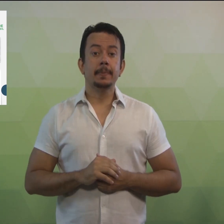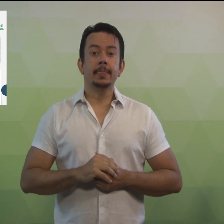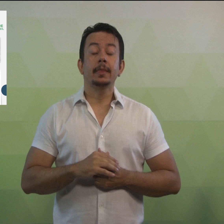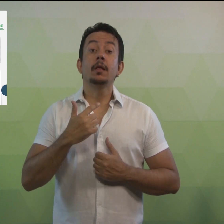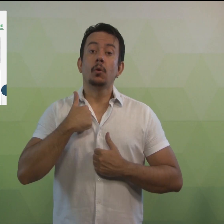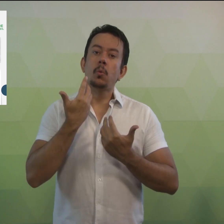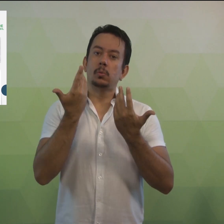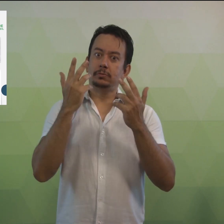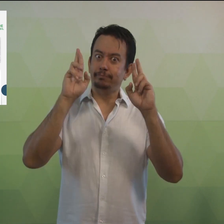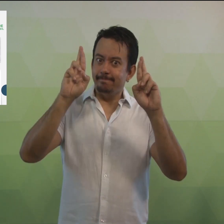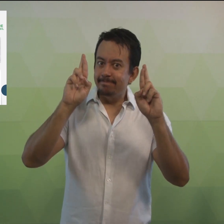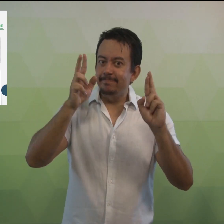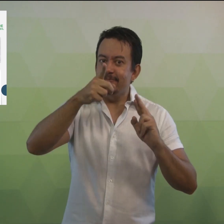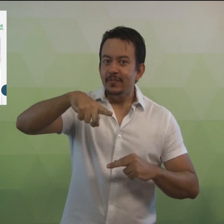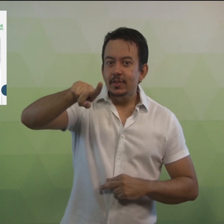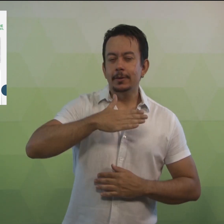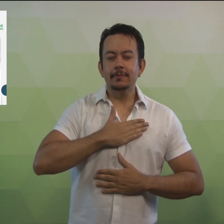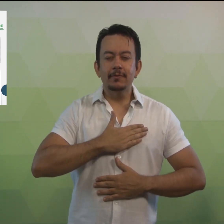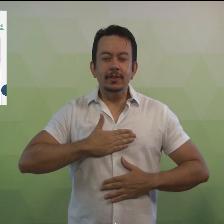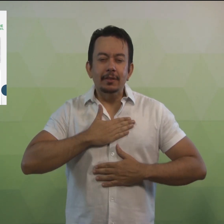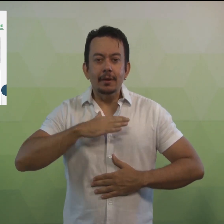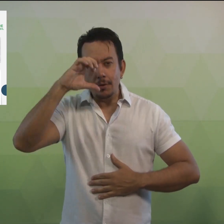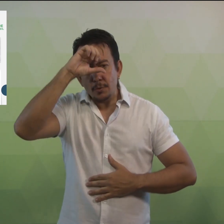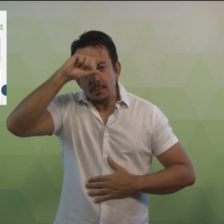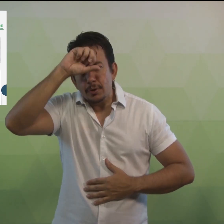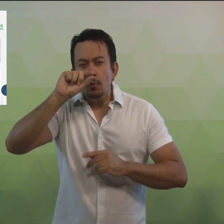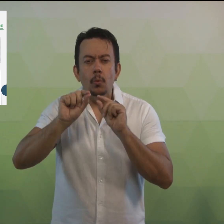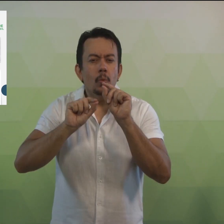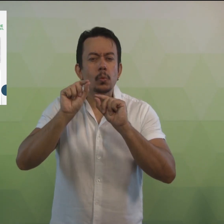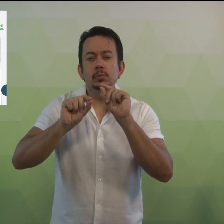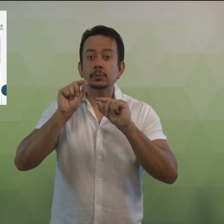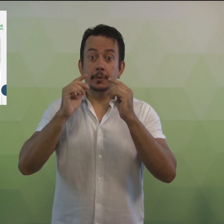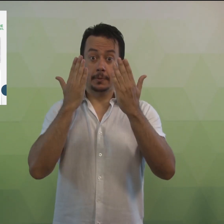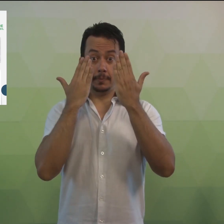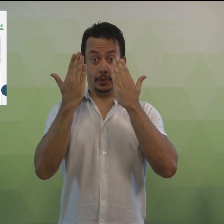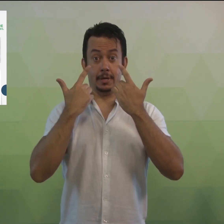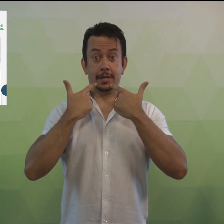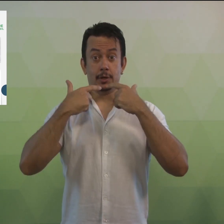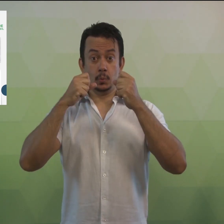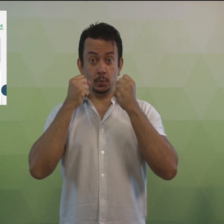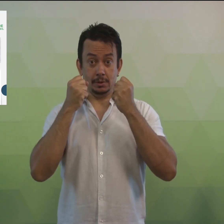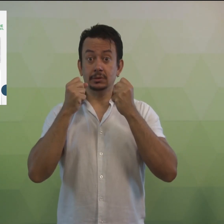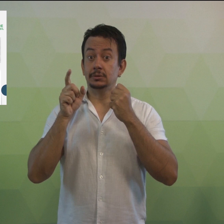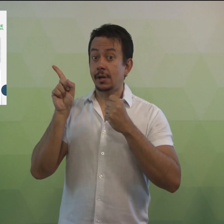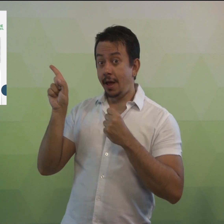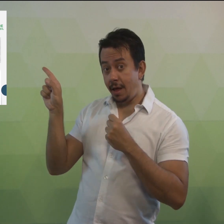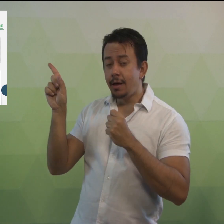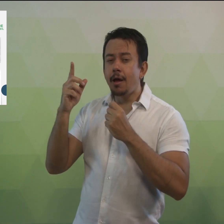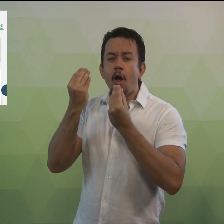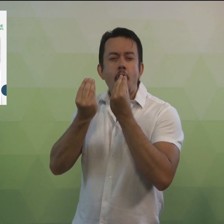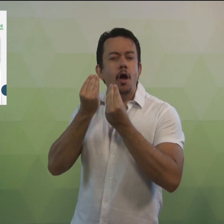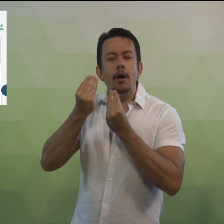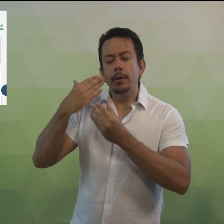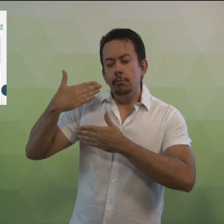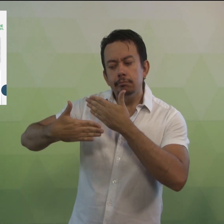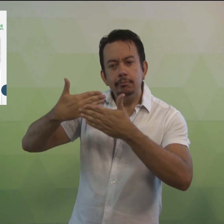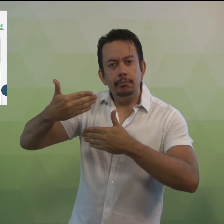Nós iremos aprender passo a passo juntos e eu espero que vocês gostem de aprender sobre esse conteúdo de